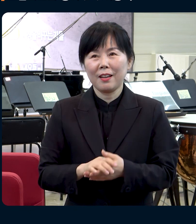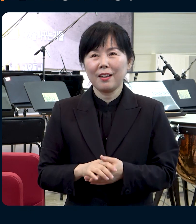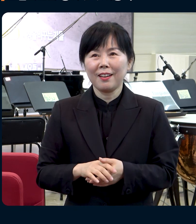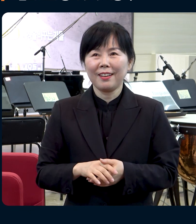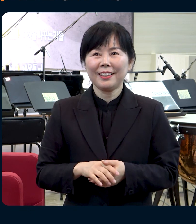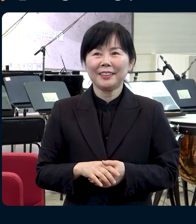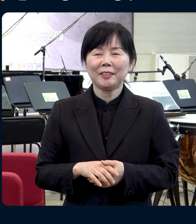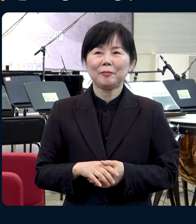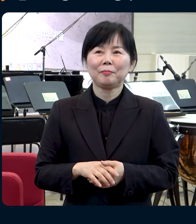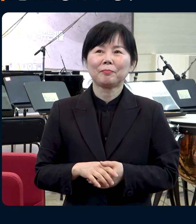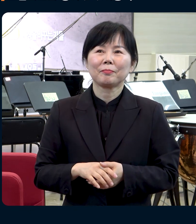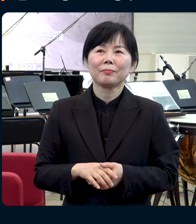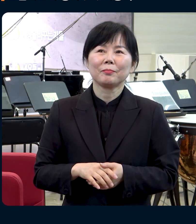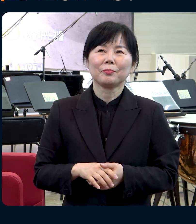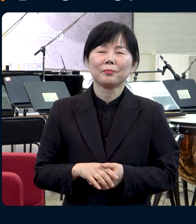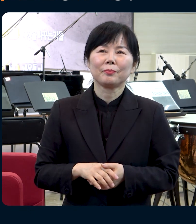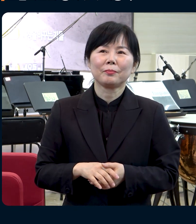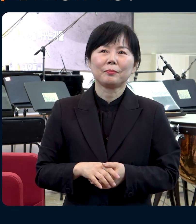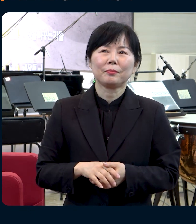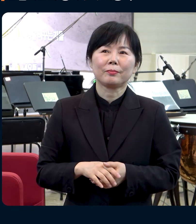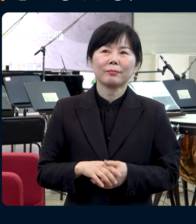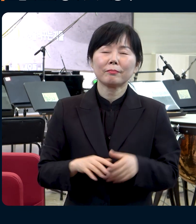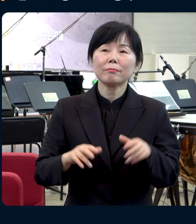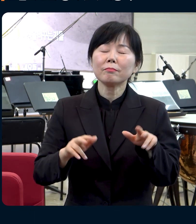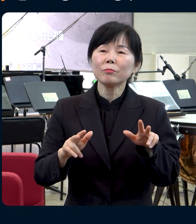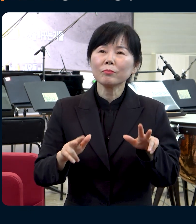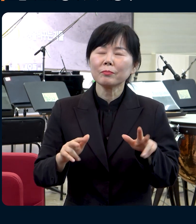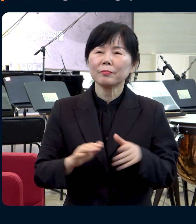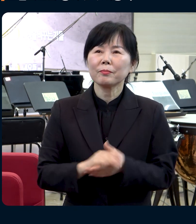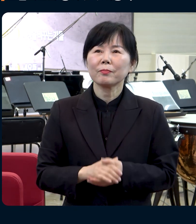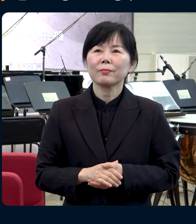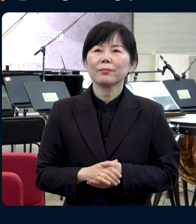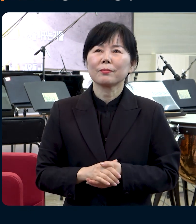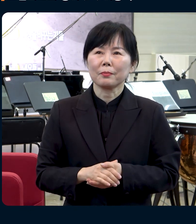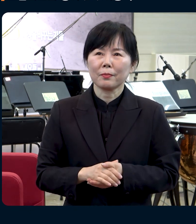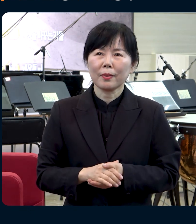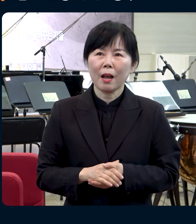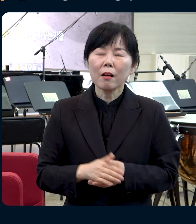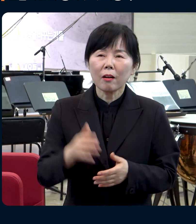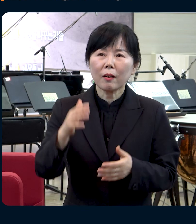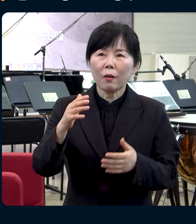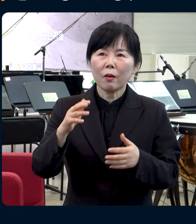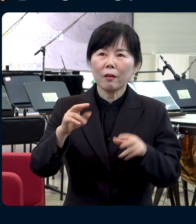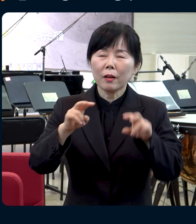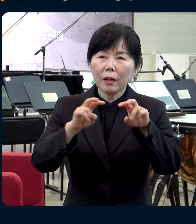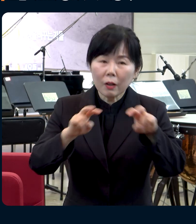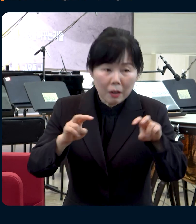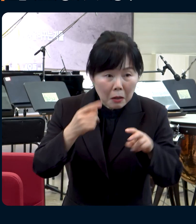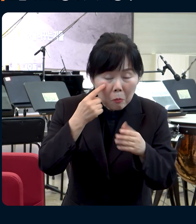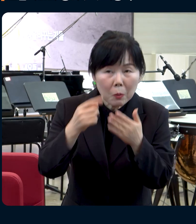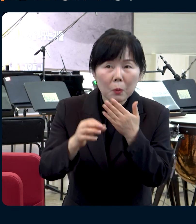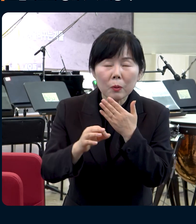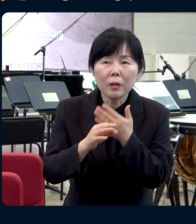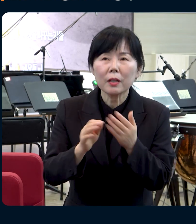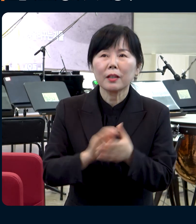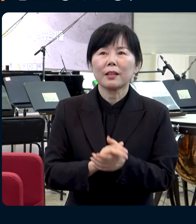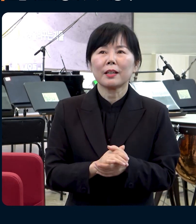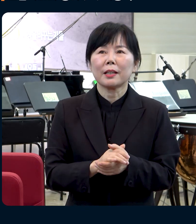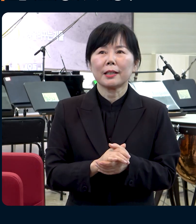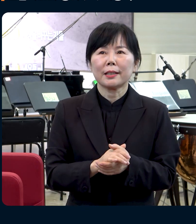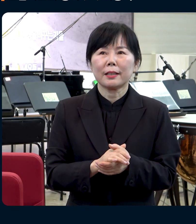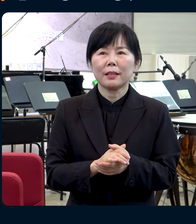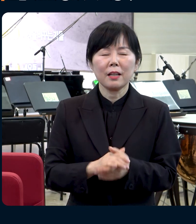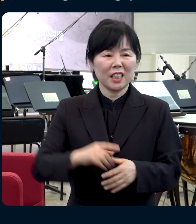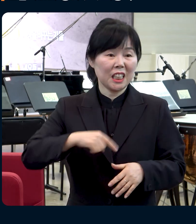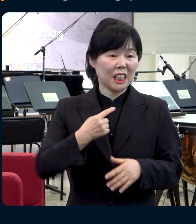거예요. 얼마나 큰지 거기다 터널을 뚫어서 차들이 왔다 갔다 합니다. 그래서 왜 그런가 해서 얘기를 들어봤더니 이런 나무들은요,